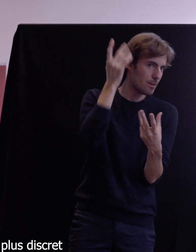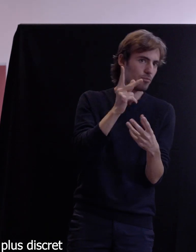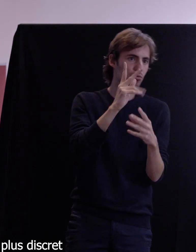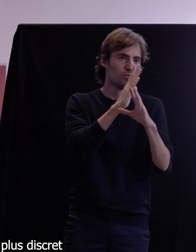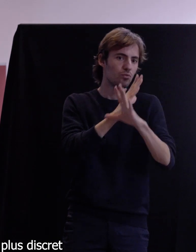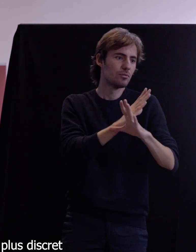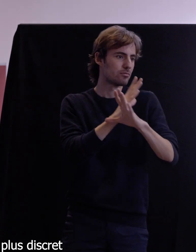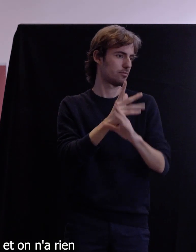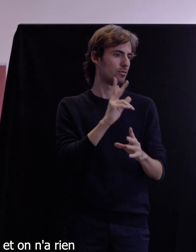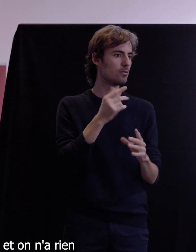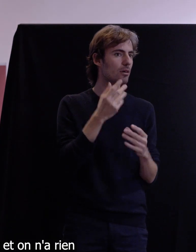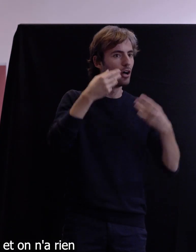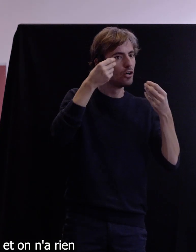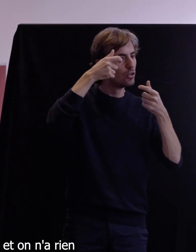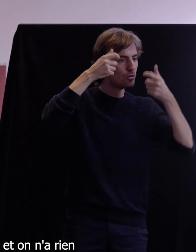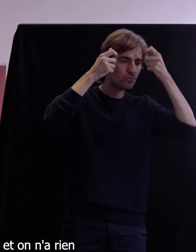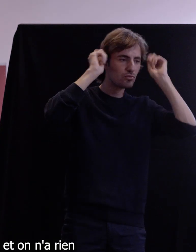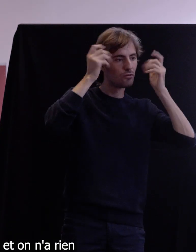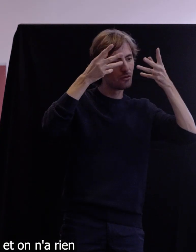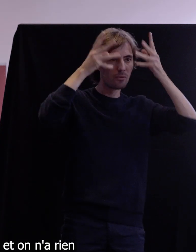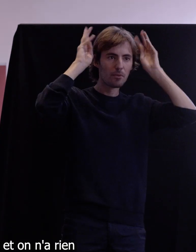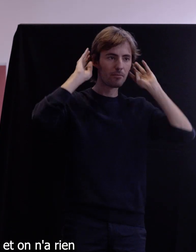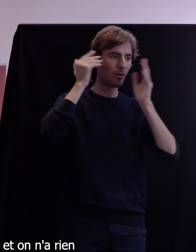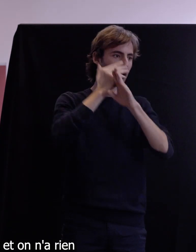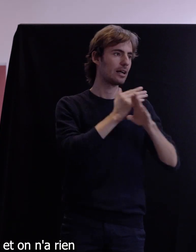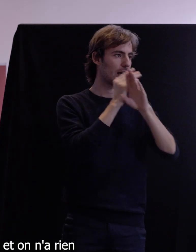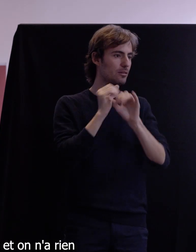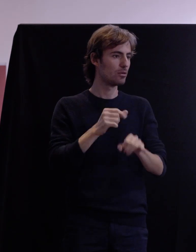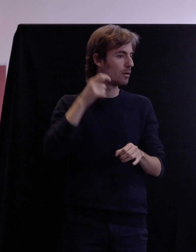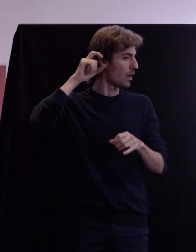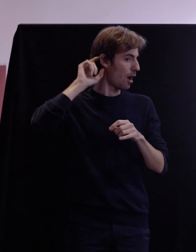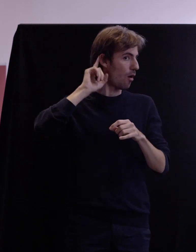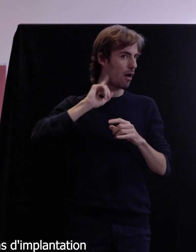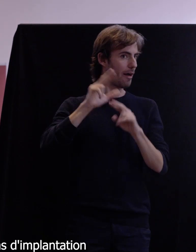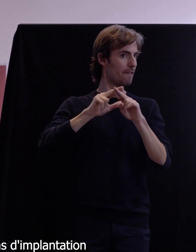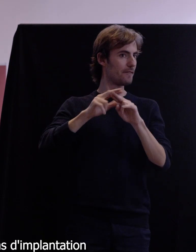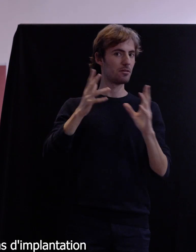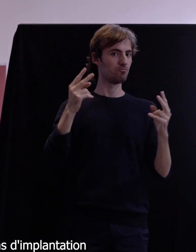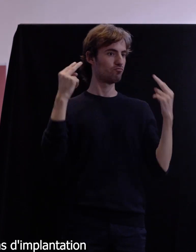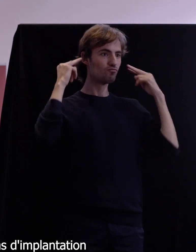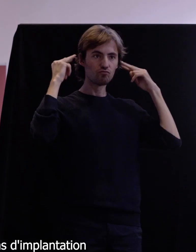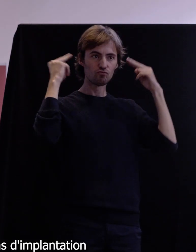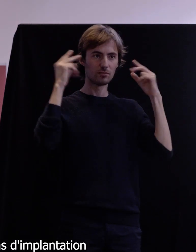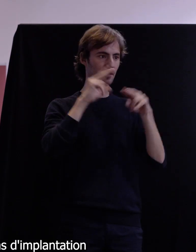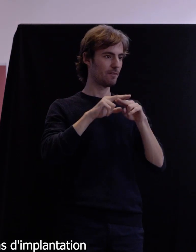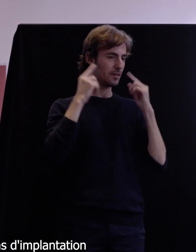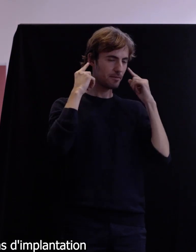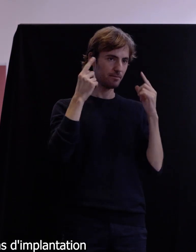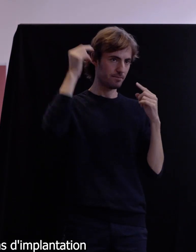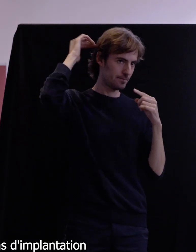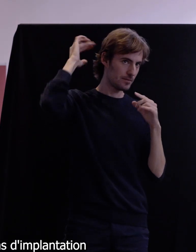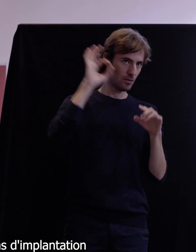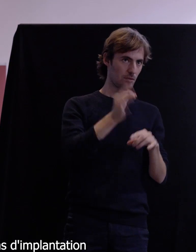discret parce qu'on peut le cacher sous les cheveux et puis on n'a rien autour de l'oreille. Alors, les indications